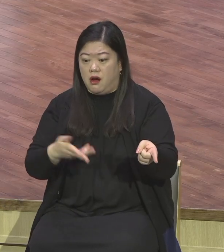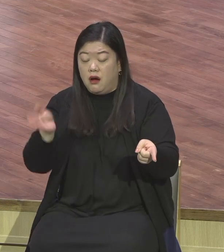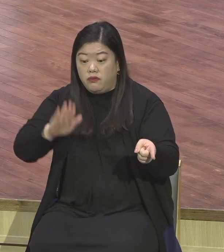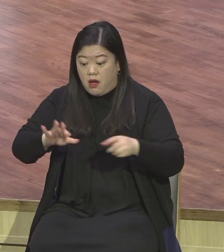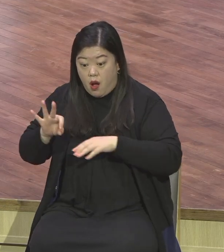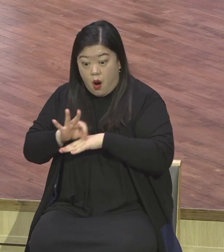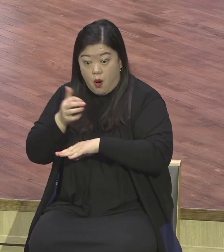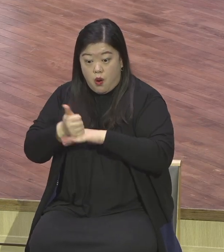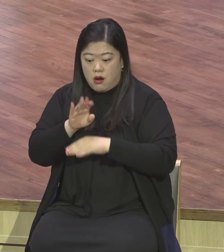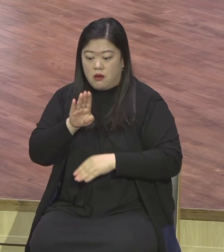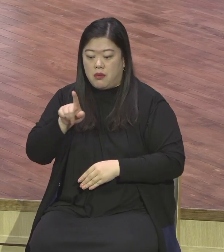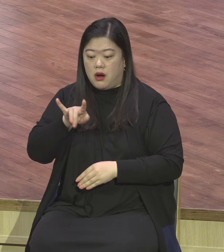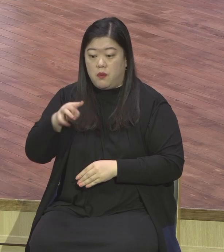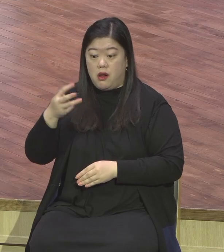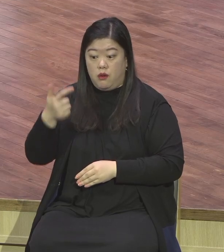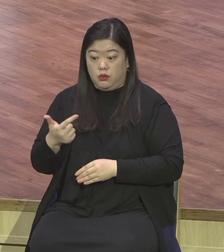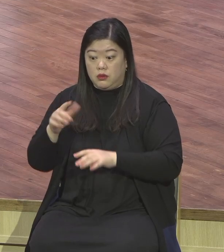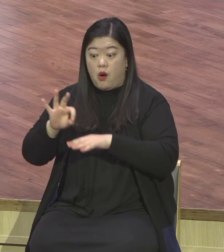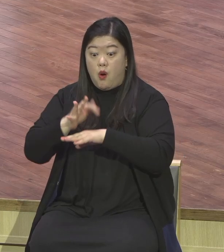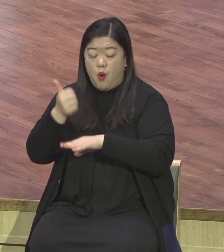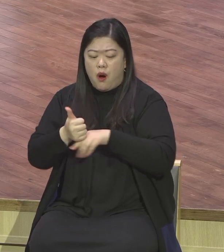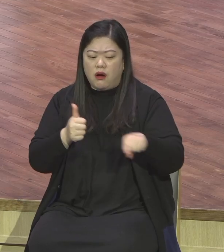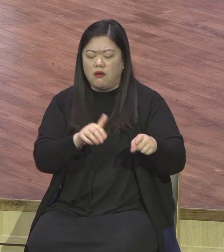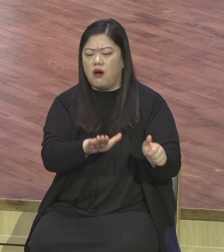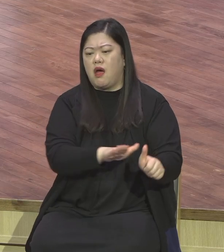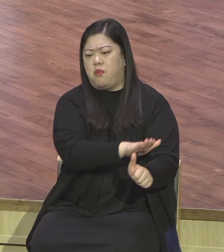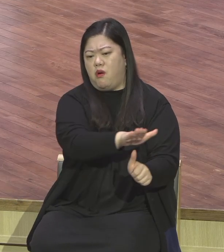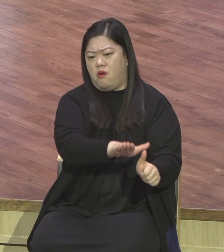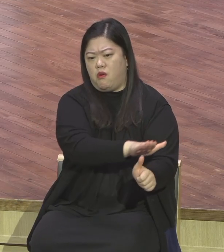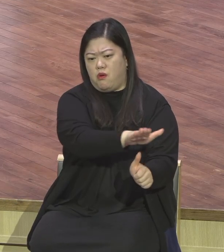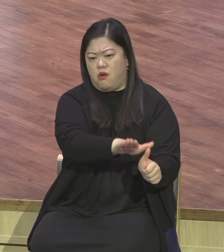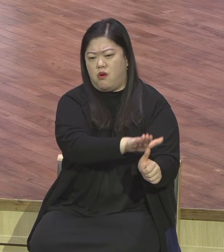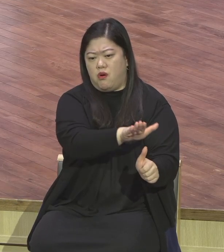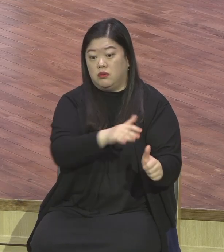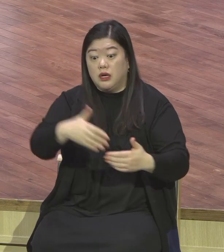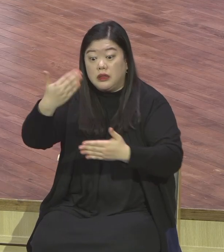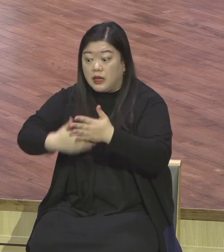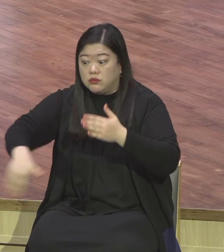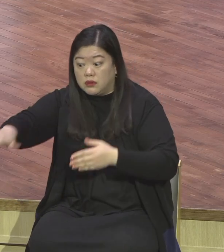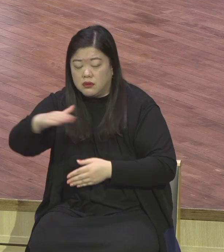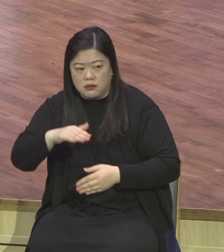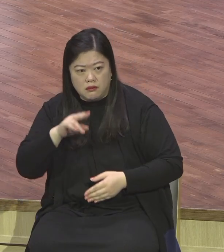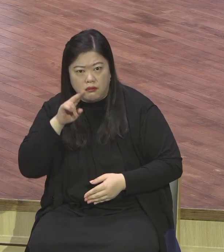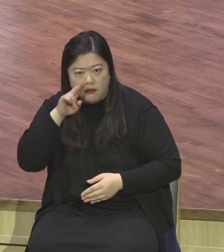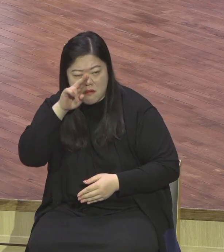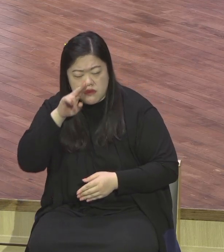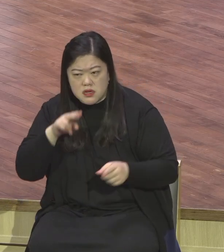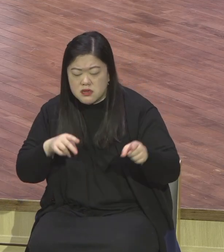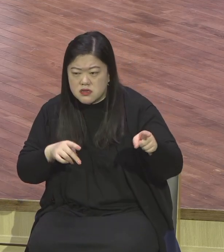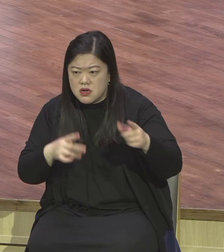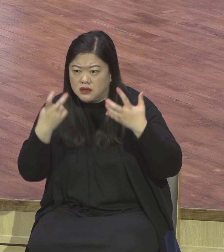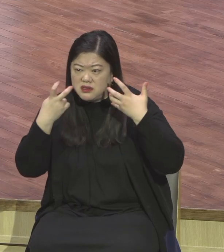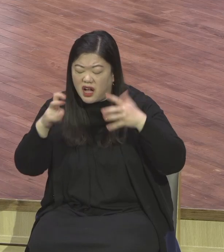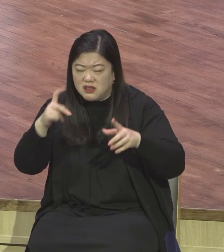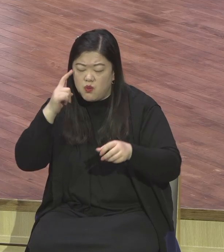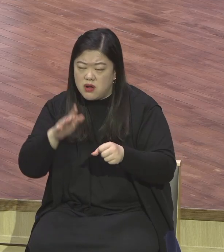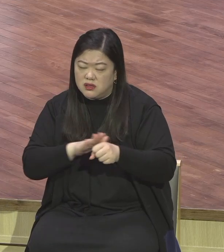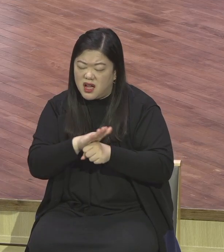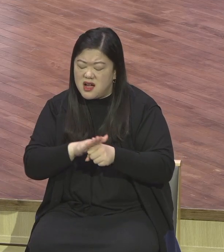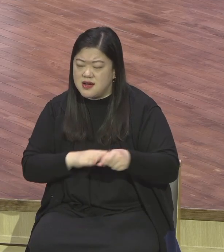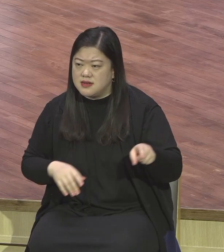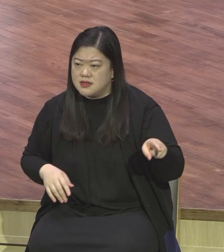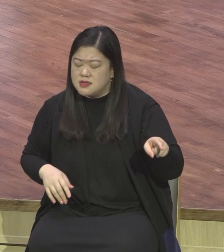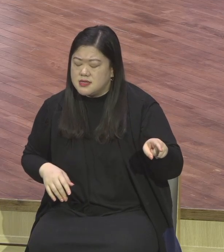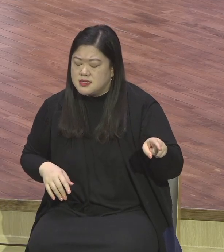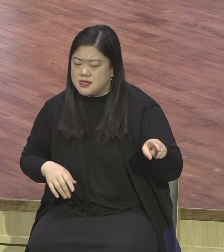바빌론 그 사람들이 그 총리 및 장관들이 얼마나 시기가 납니까 저걸 죽여야 되겠는데 어떻게 죽이지